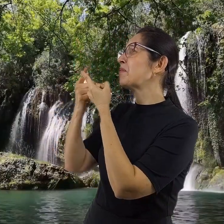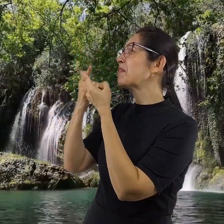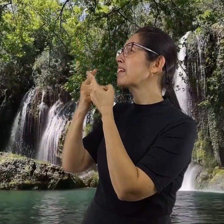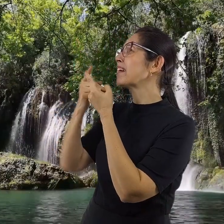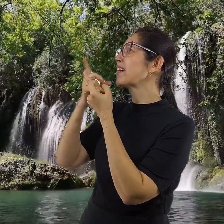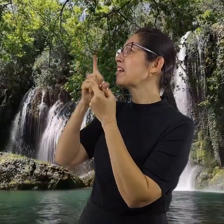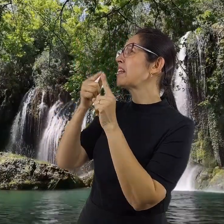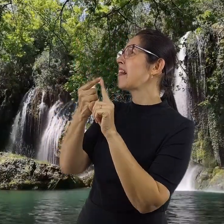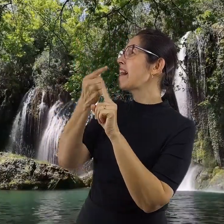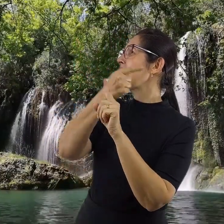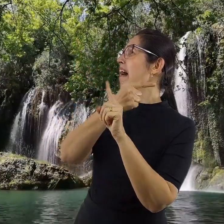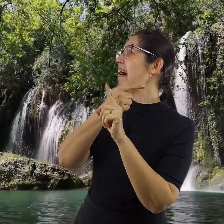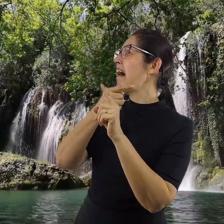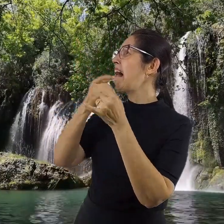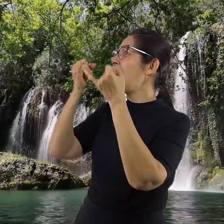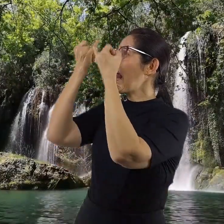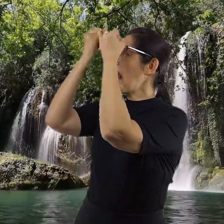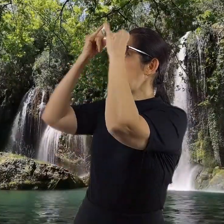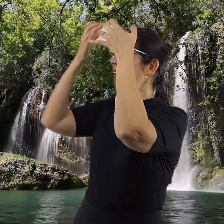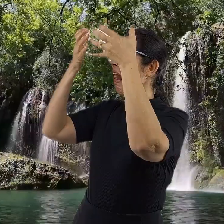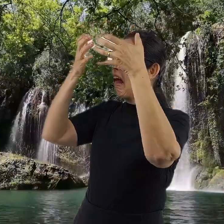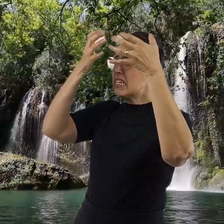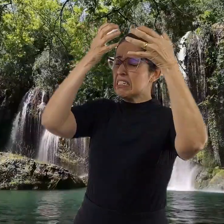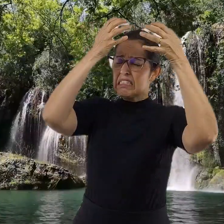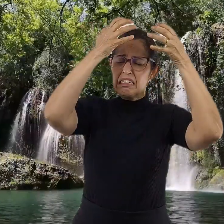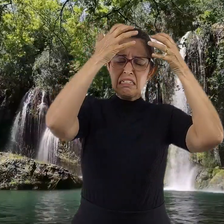espinhos. Nós te rendemos